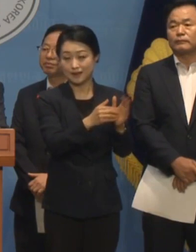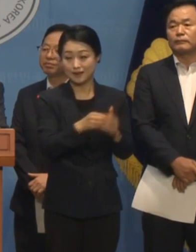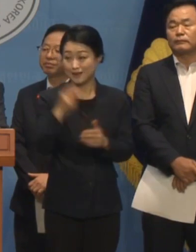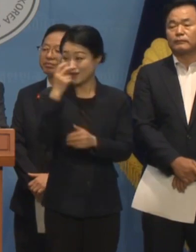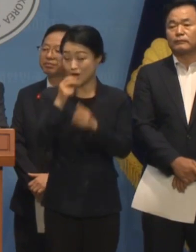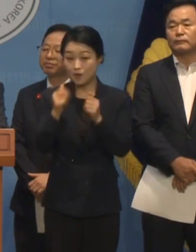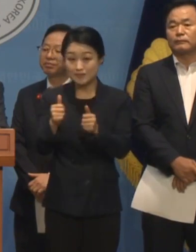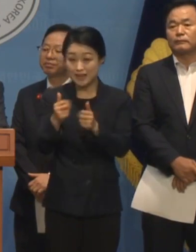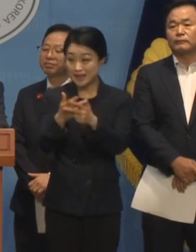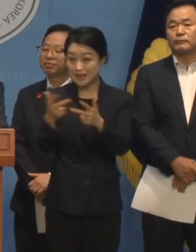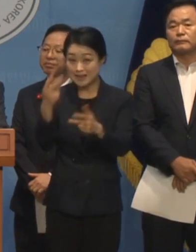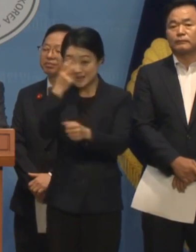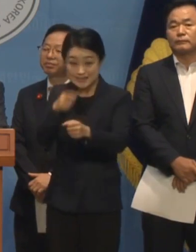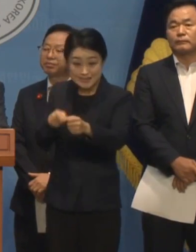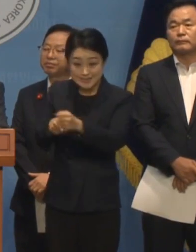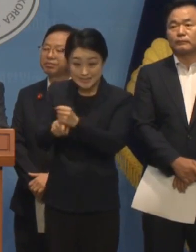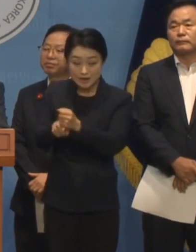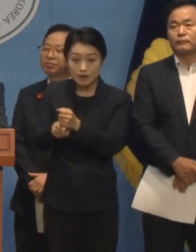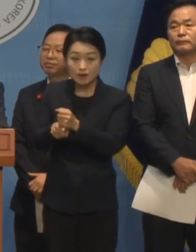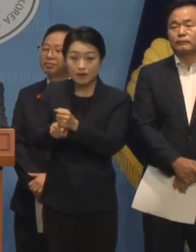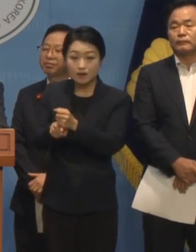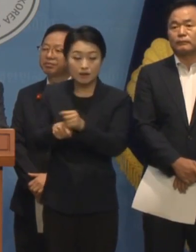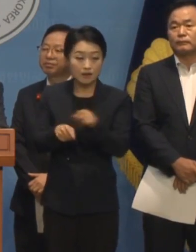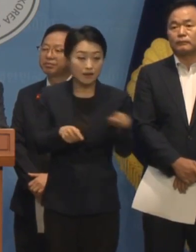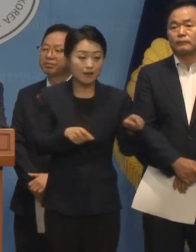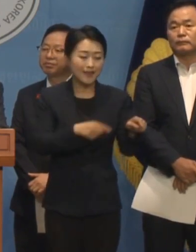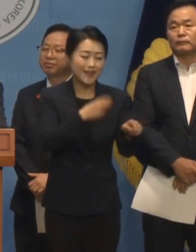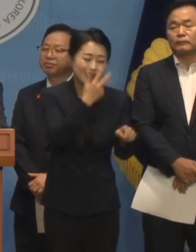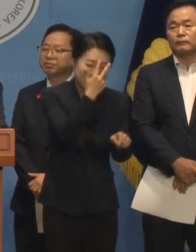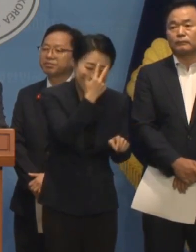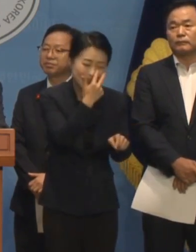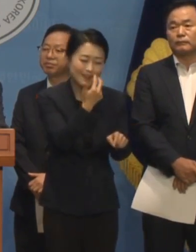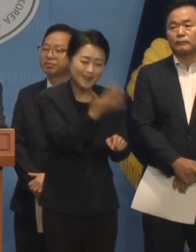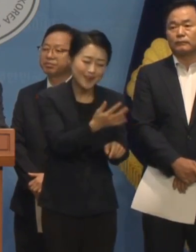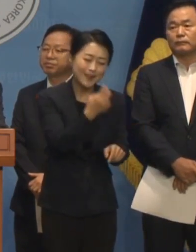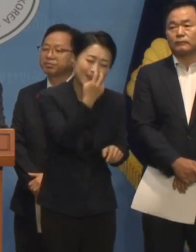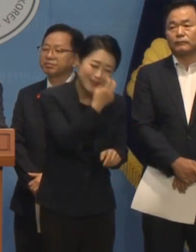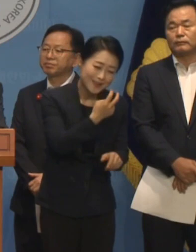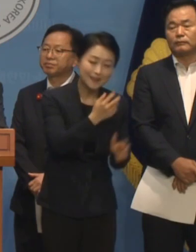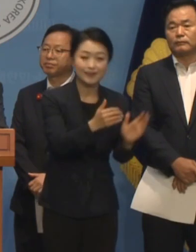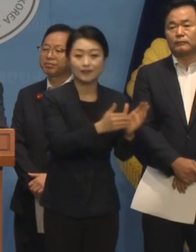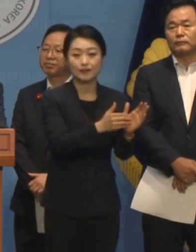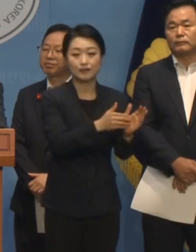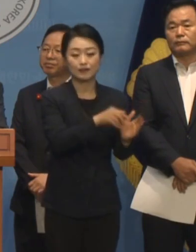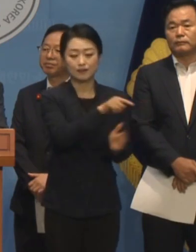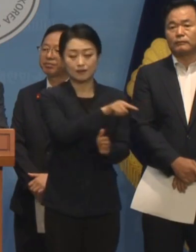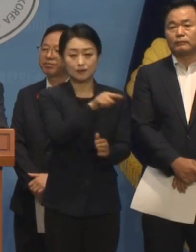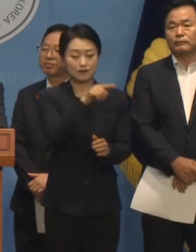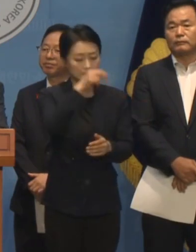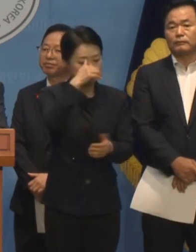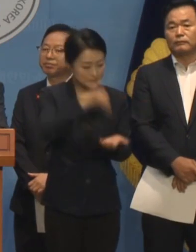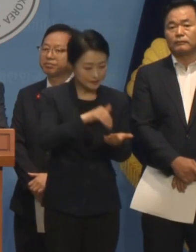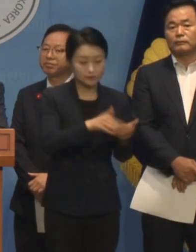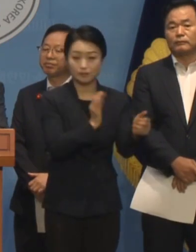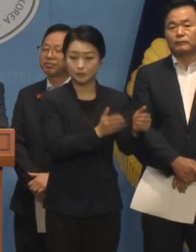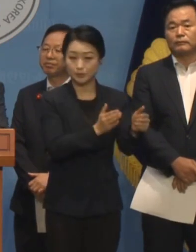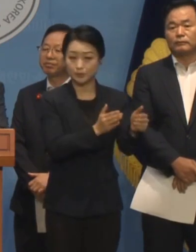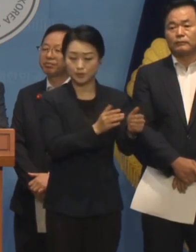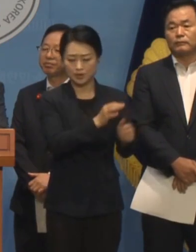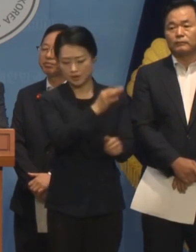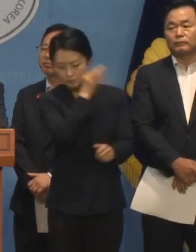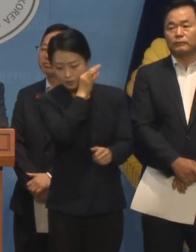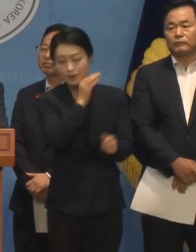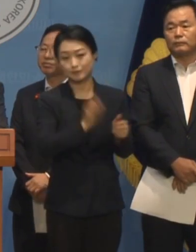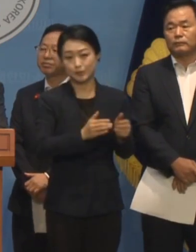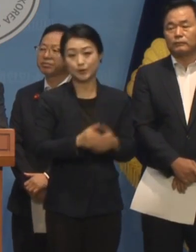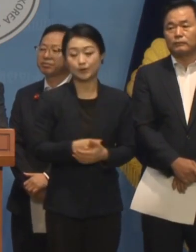검찰의 사냥개 근성은 어디 갔습니까? 검찰은 자신들의 후한무치한 행동을 반성하고 그리고 부끄러워해야